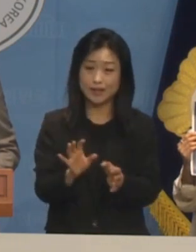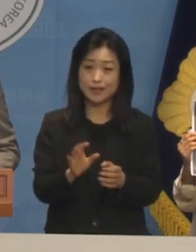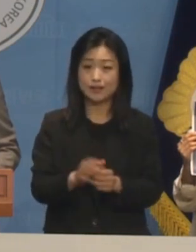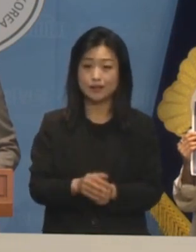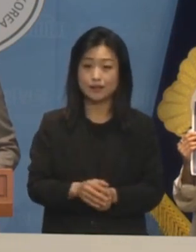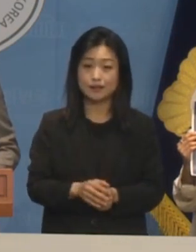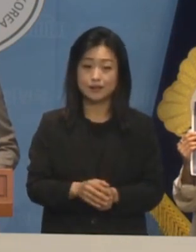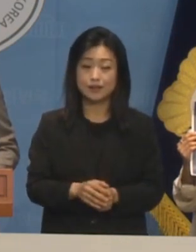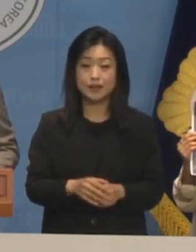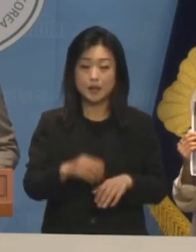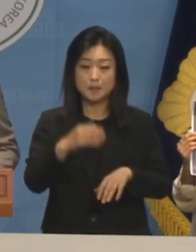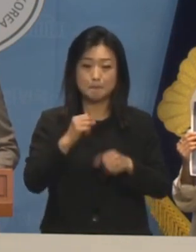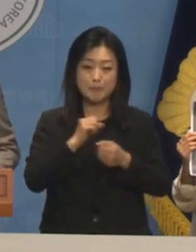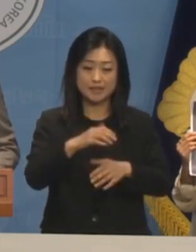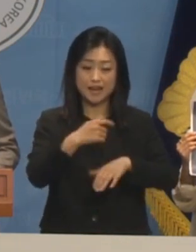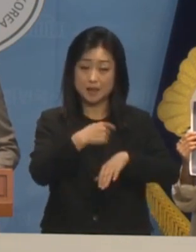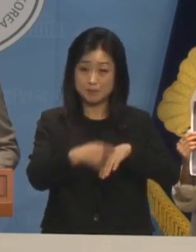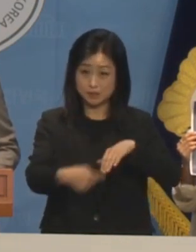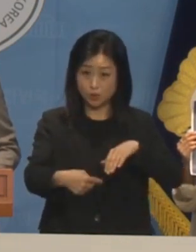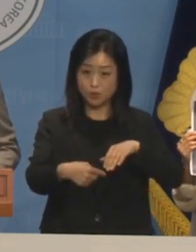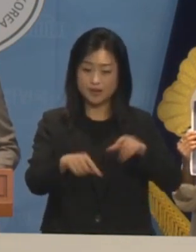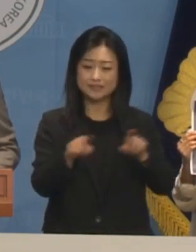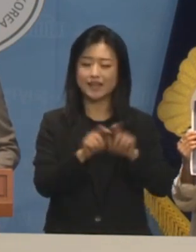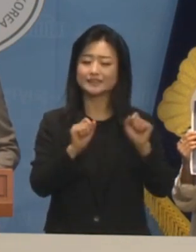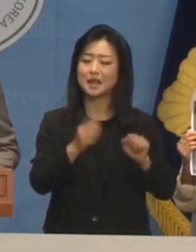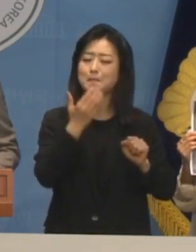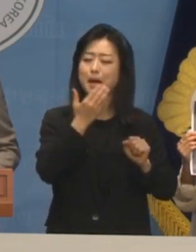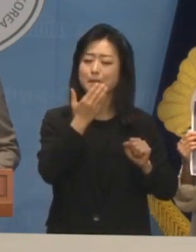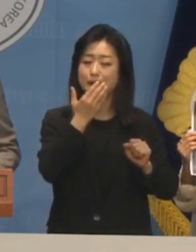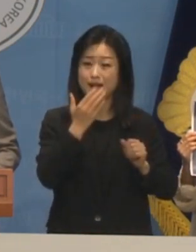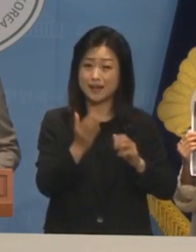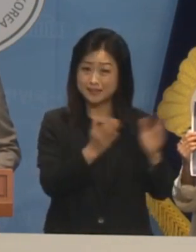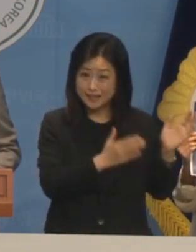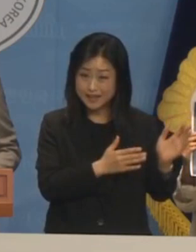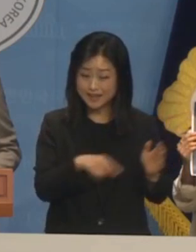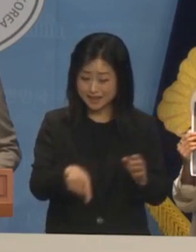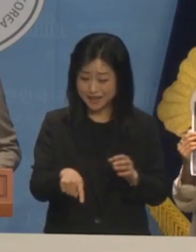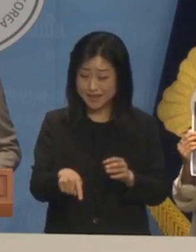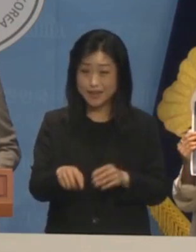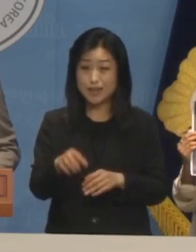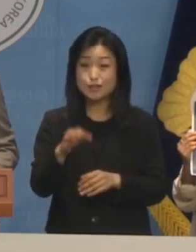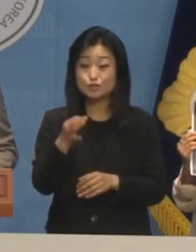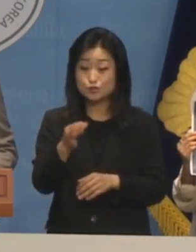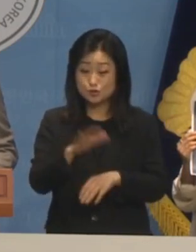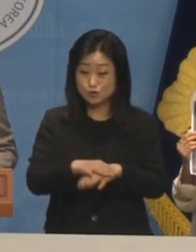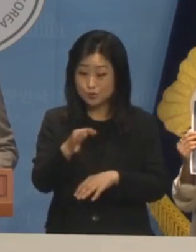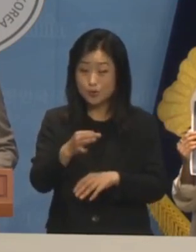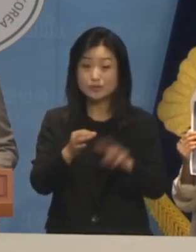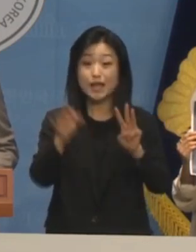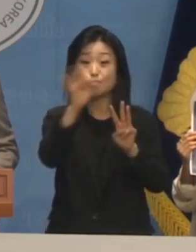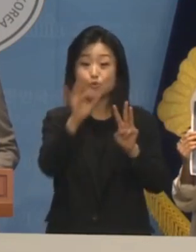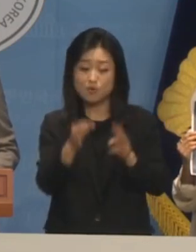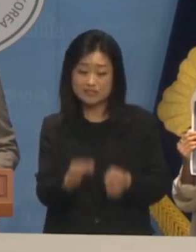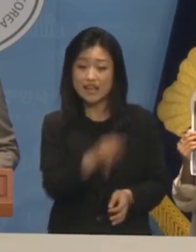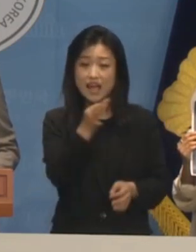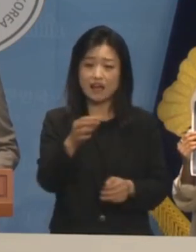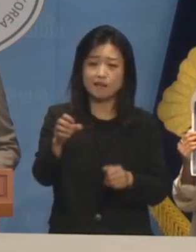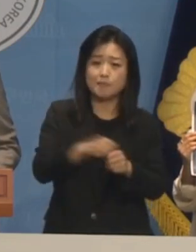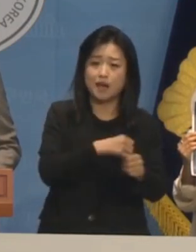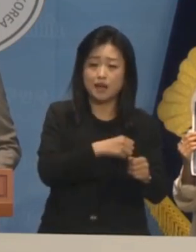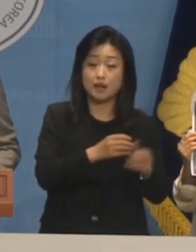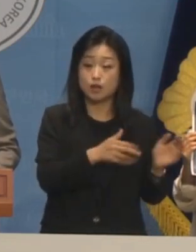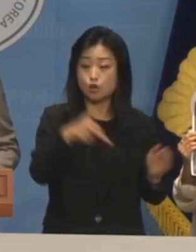개선하겠다고 약속하고 이를 비웃기라도 하듯 며칠 뒤 입점업체의 중개 수수료를 3% 인상했습니다.